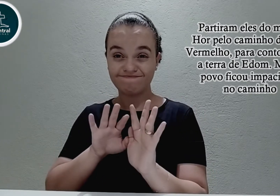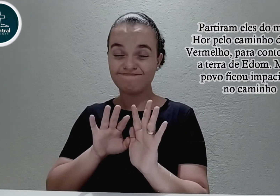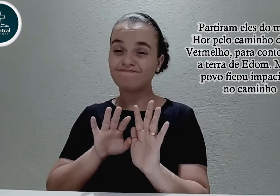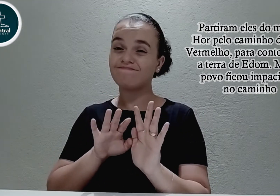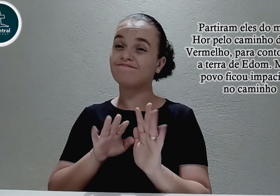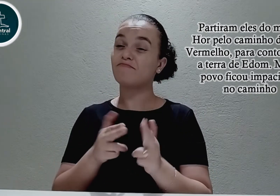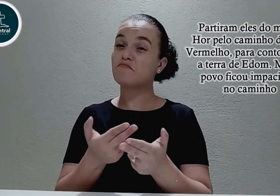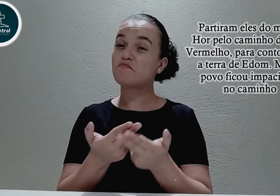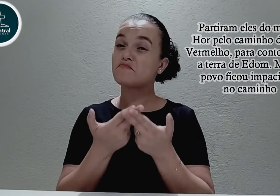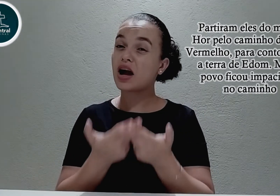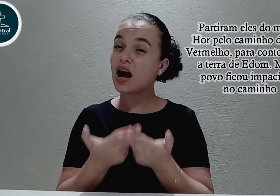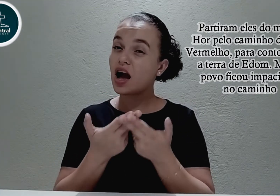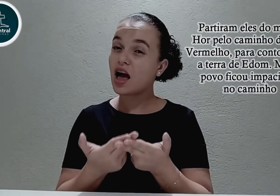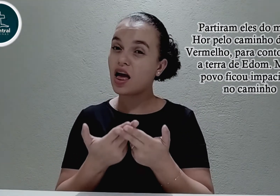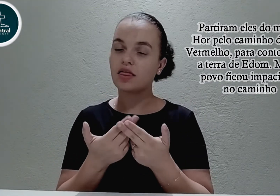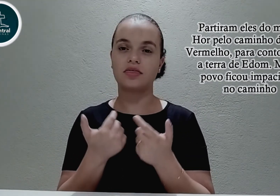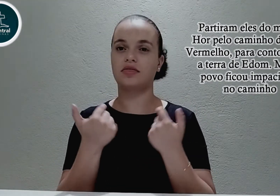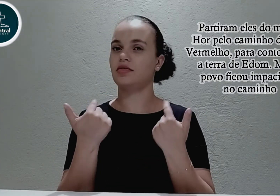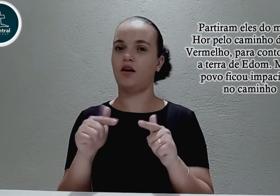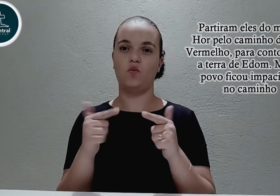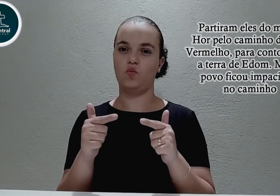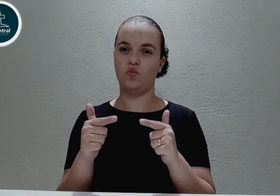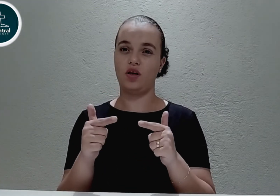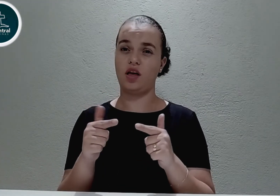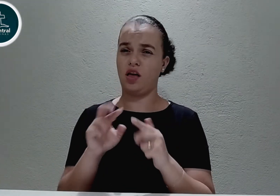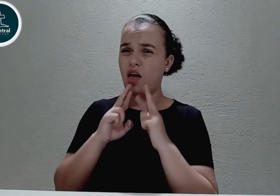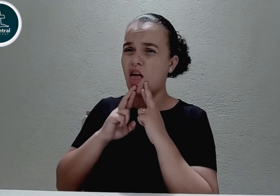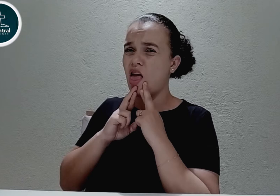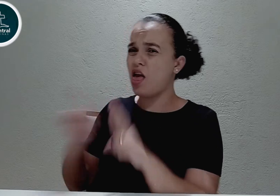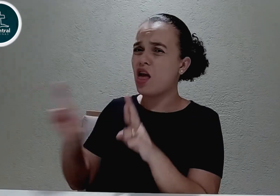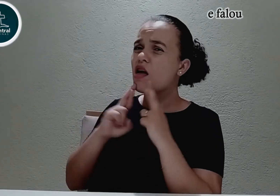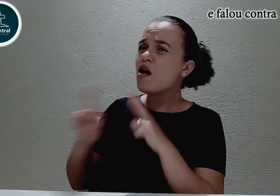Mas o povo ficou impaciente no caminho